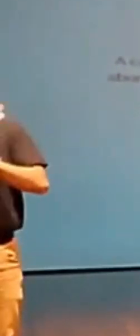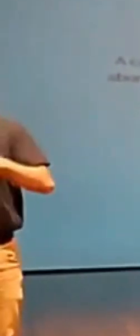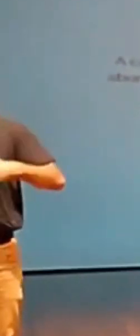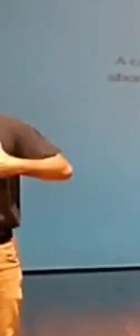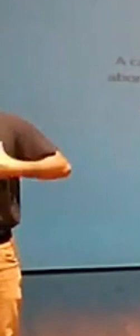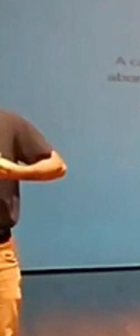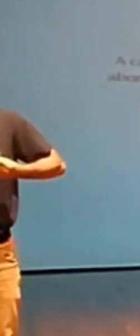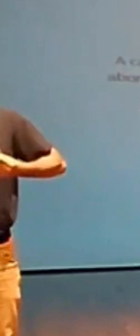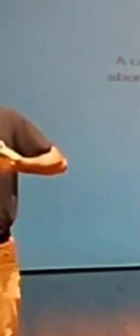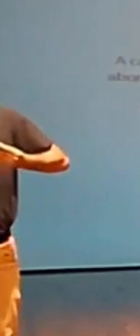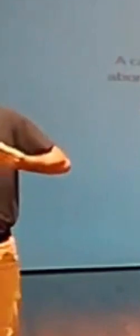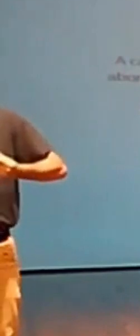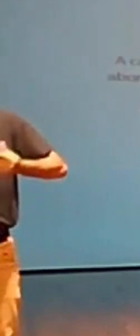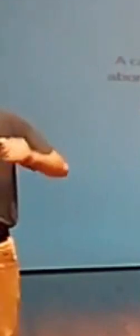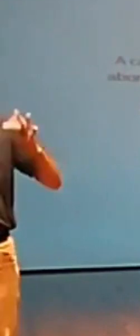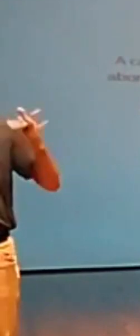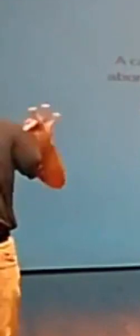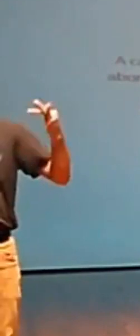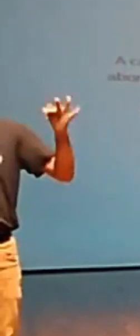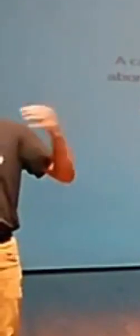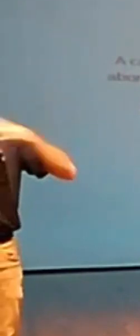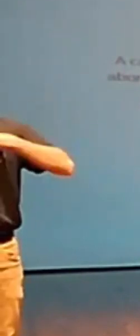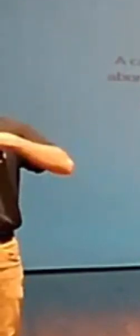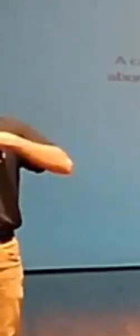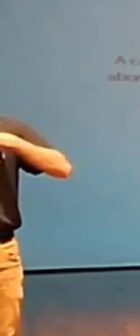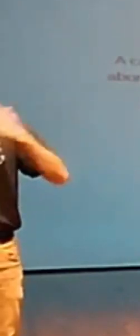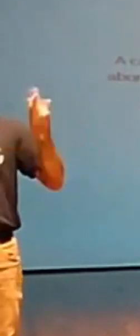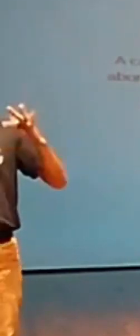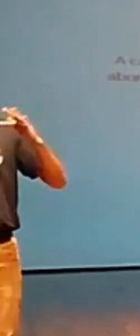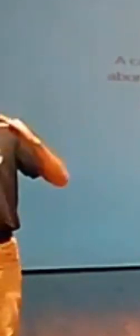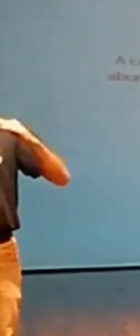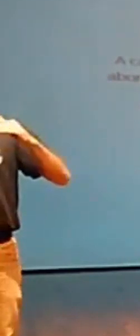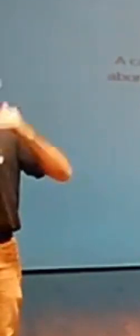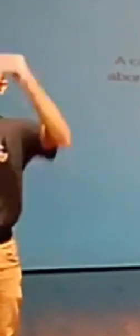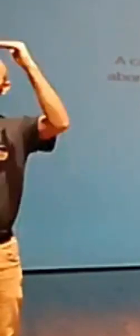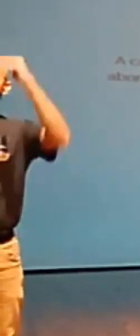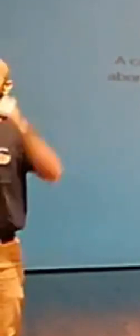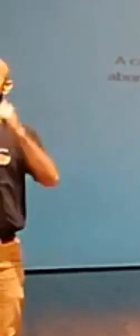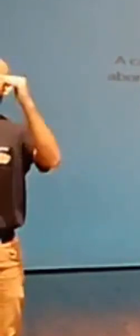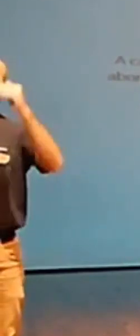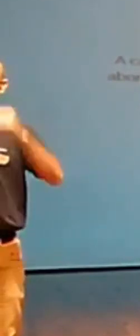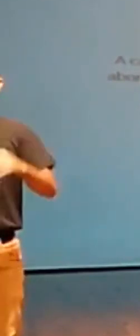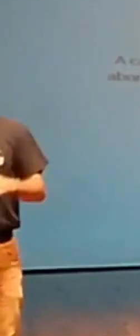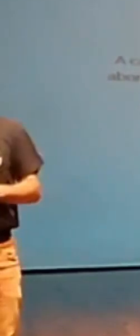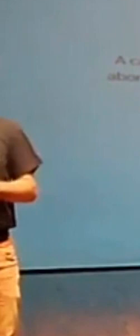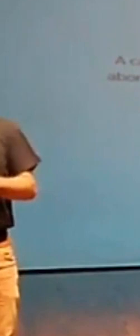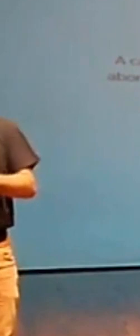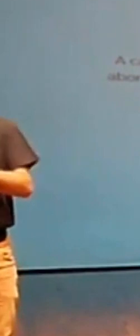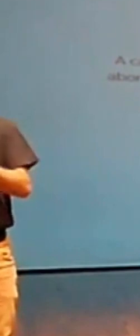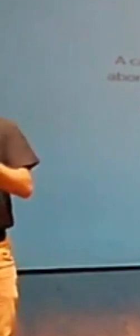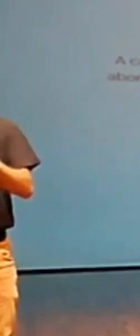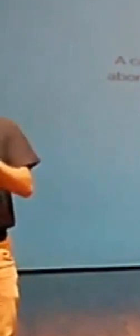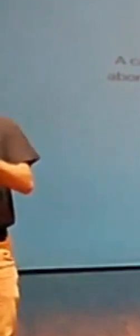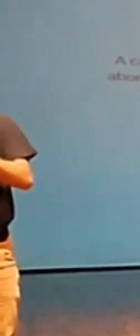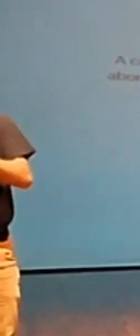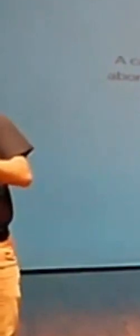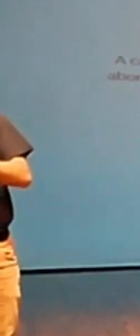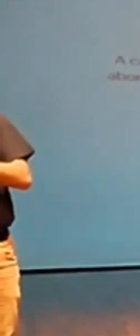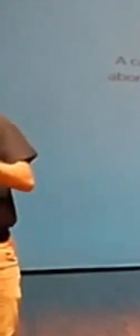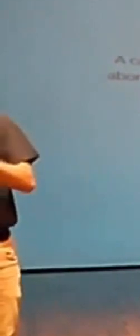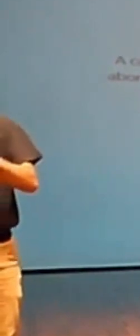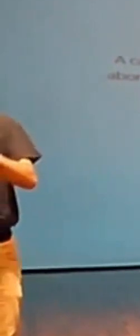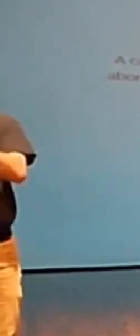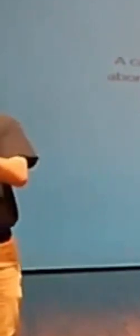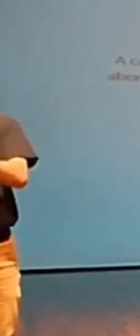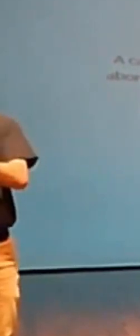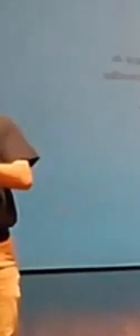sensibilidade muito maior de dor. Dor a gente não tem como medir. A gente pede para o paciente de 0 a 100, quanto você está com dor?